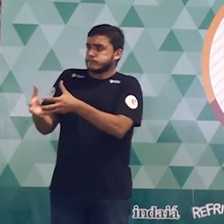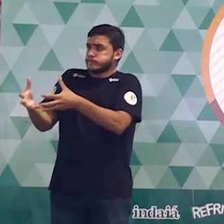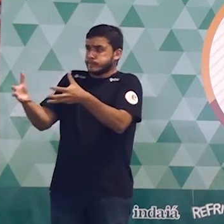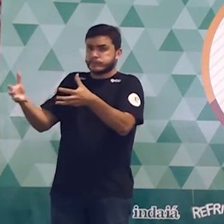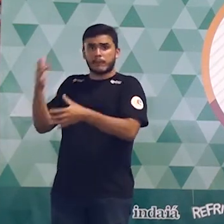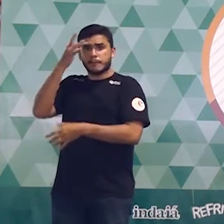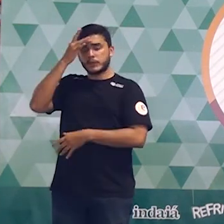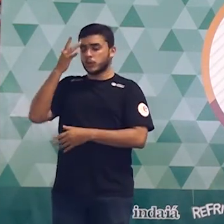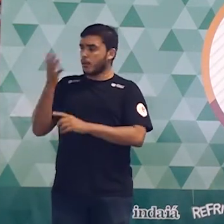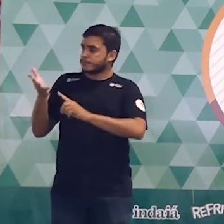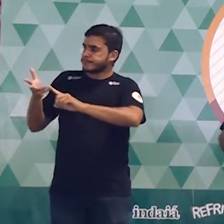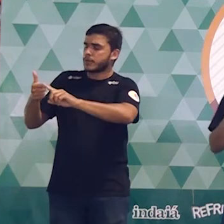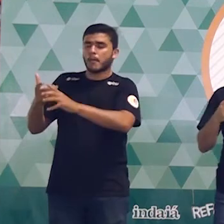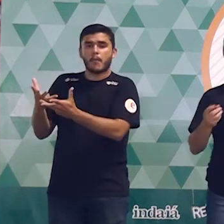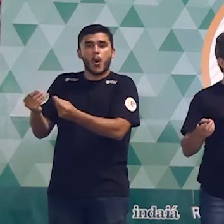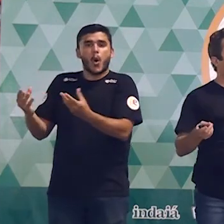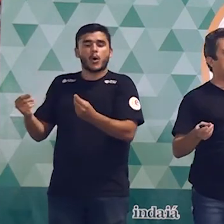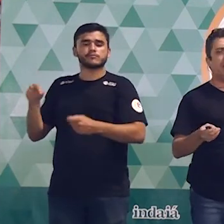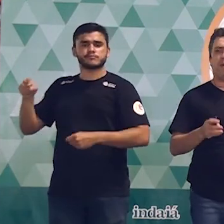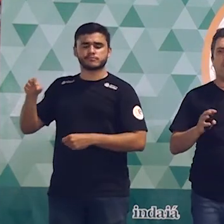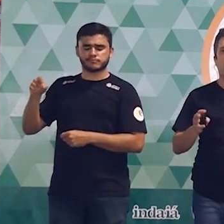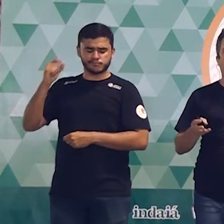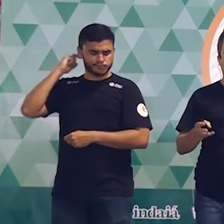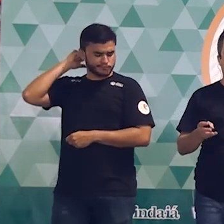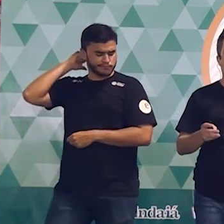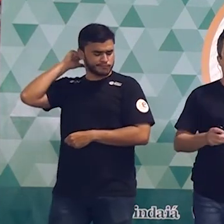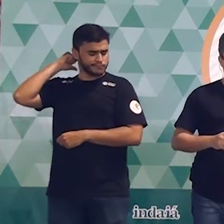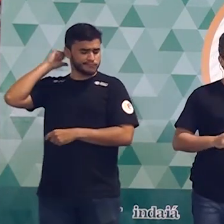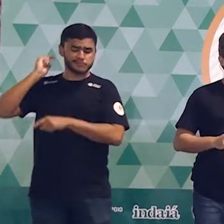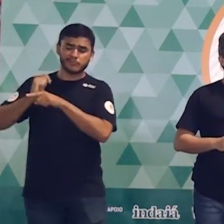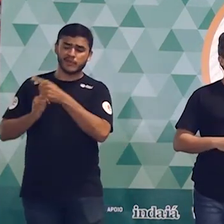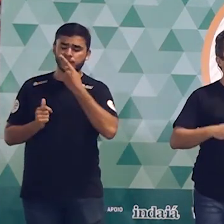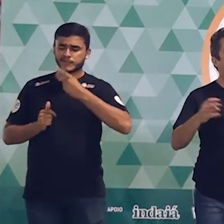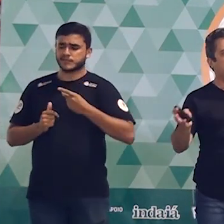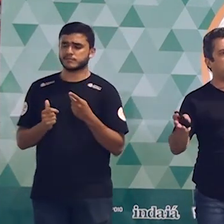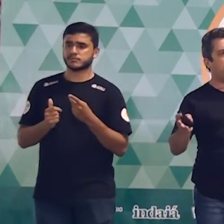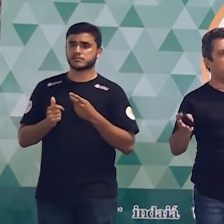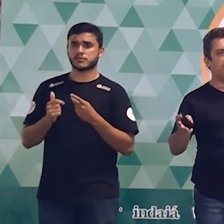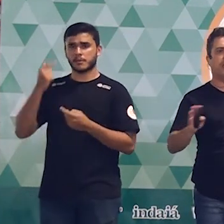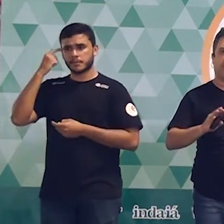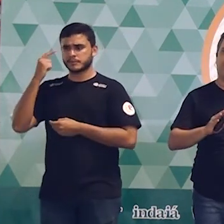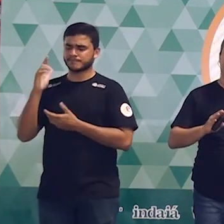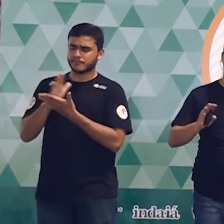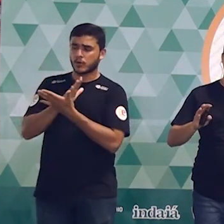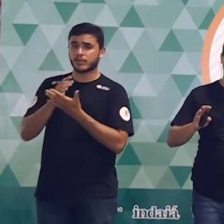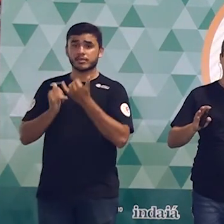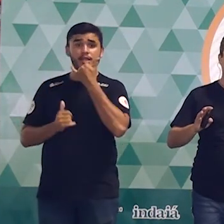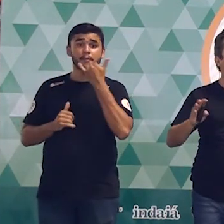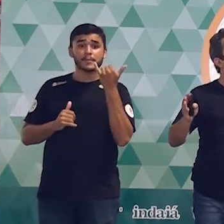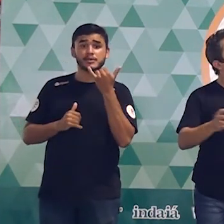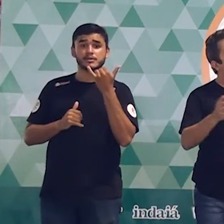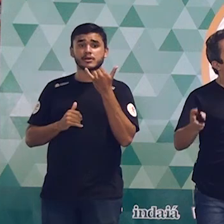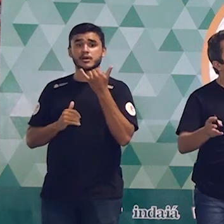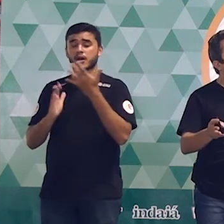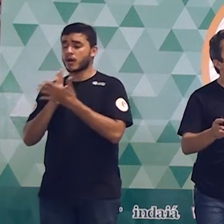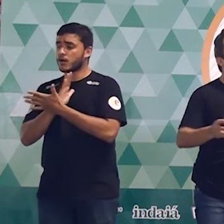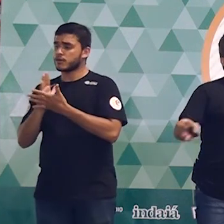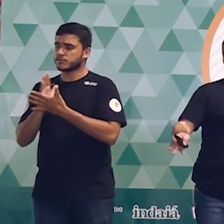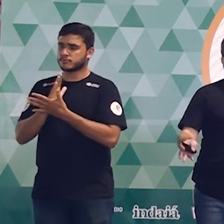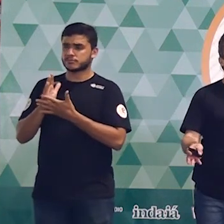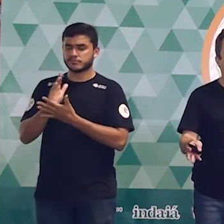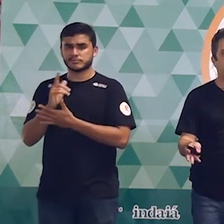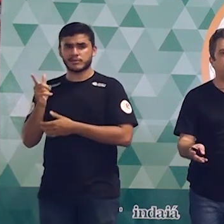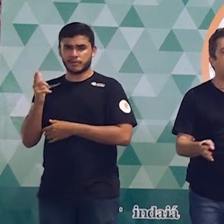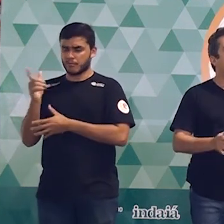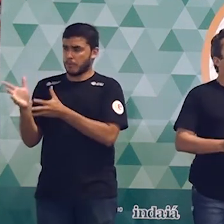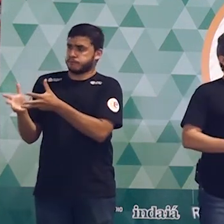grande população. Só que esse negócio de grande é meio complicado. O que é grande para uma pessoa não é grande para outra, né? Então, qual é assim um ponto